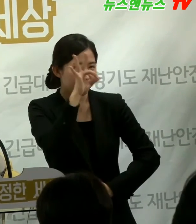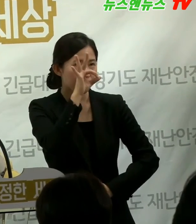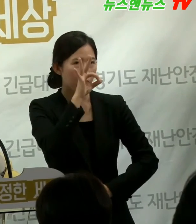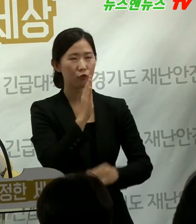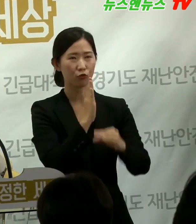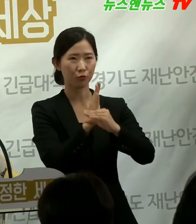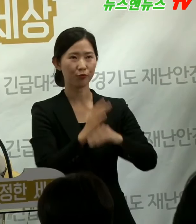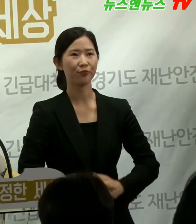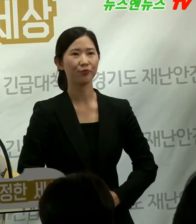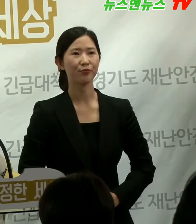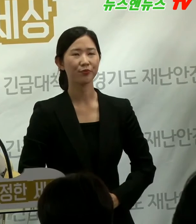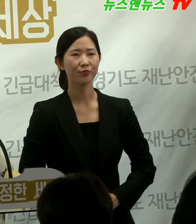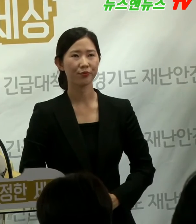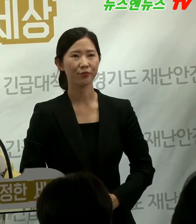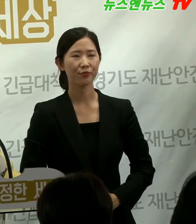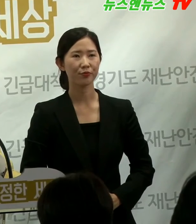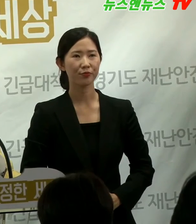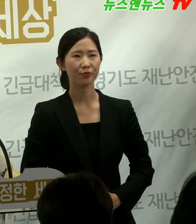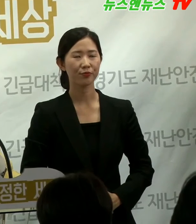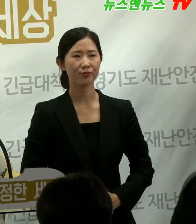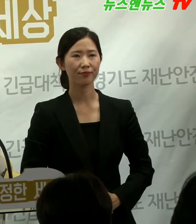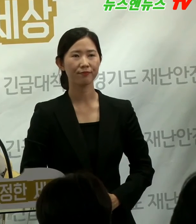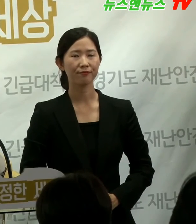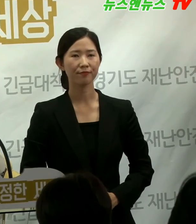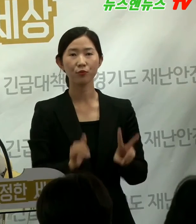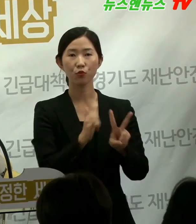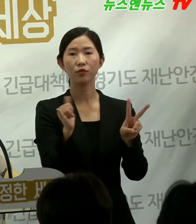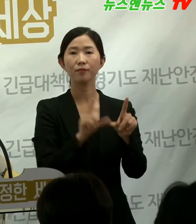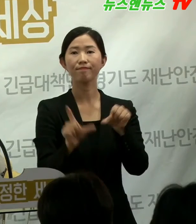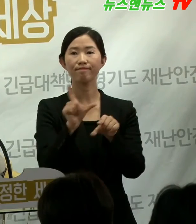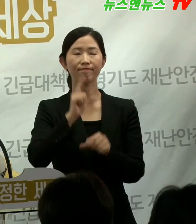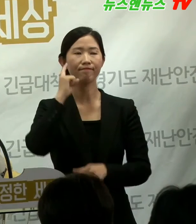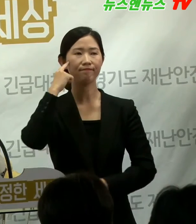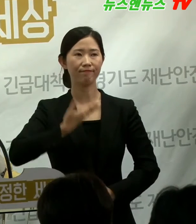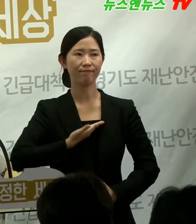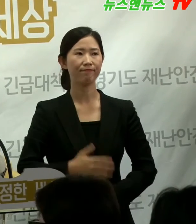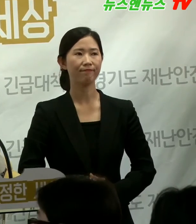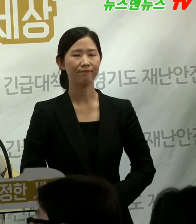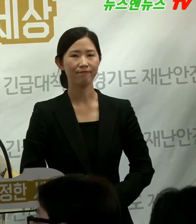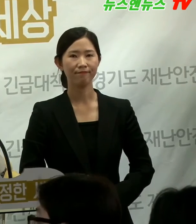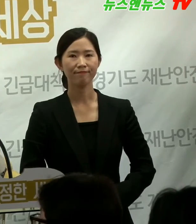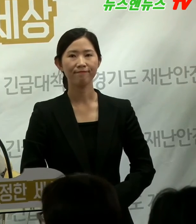네. 네, 두 분 더 하고 여기 뉴스인.